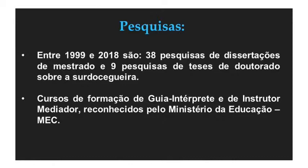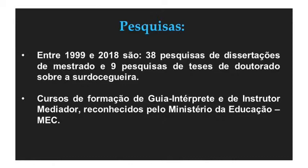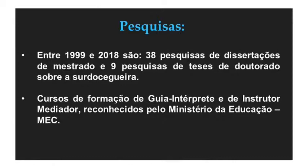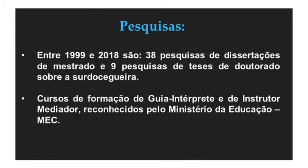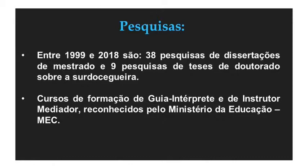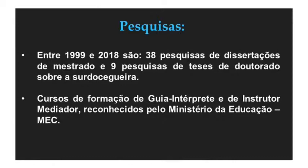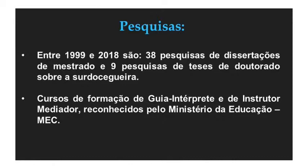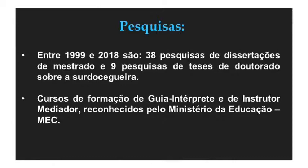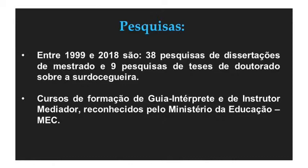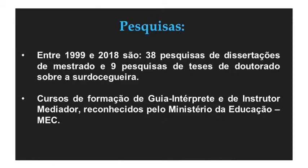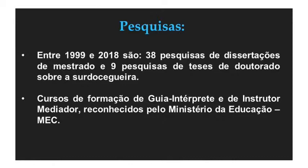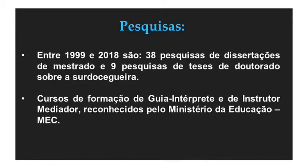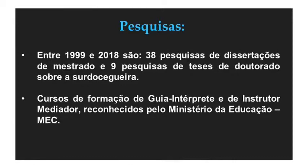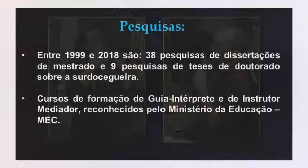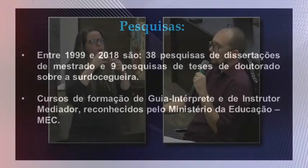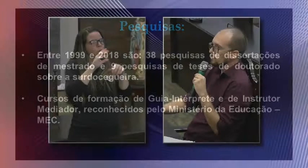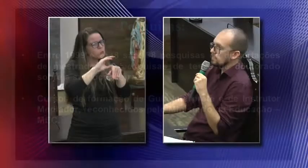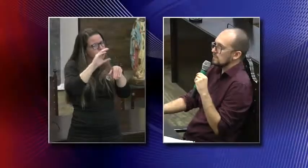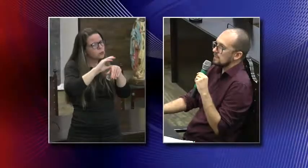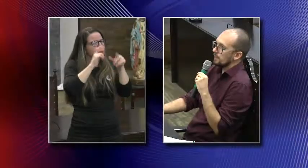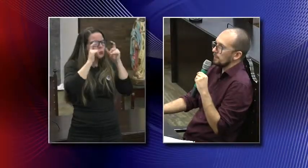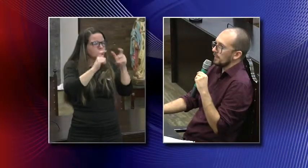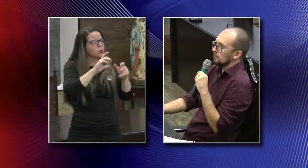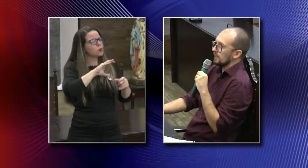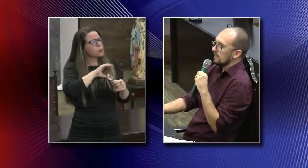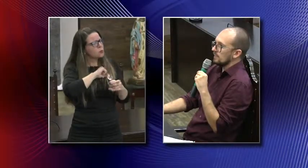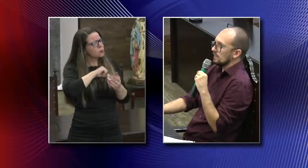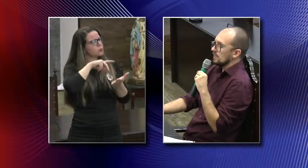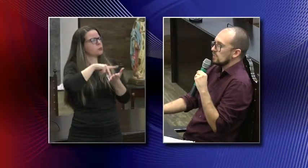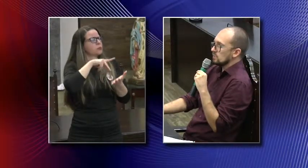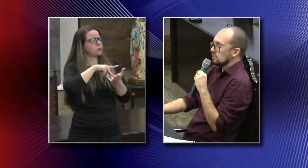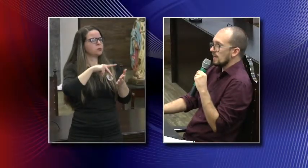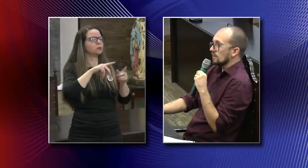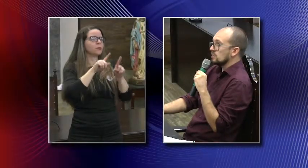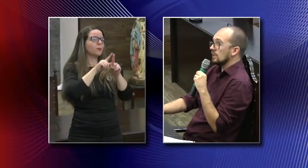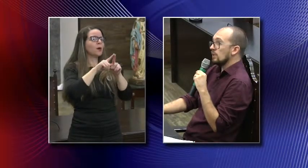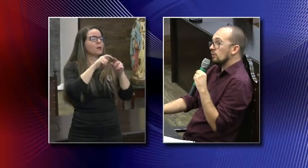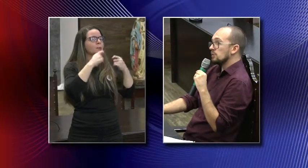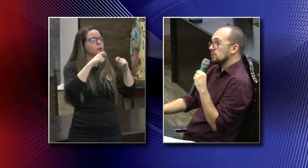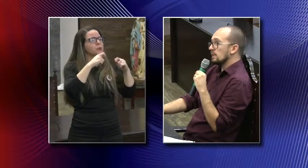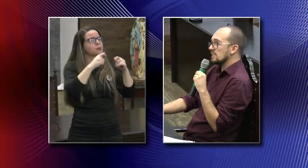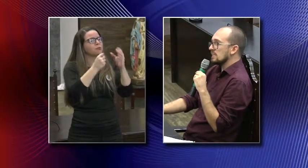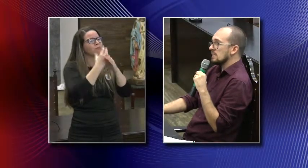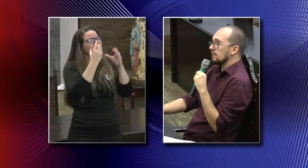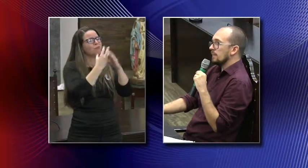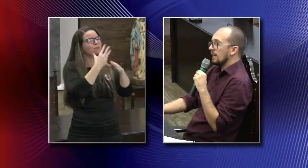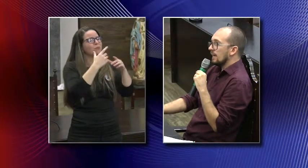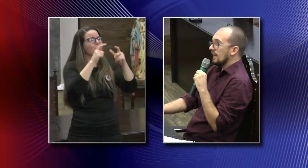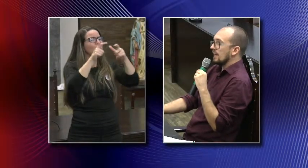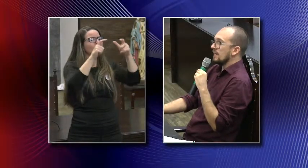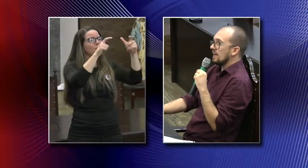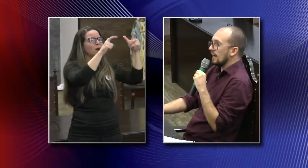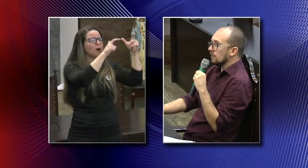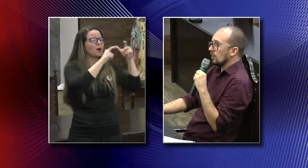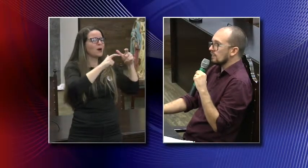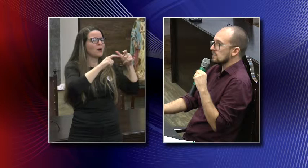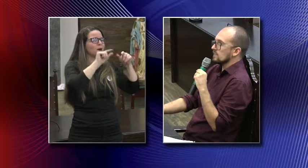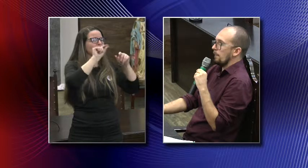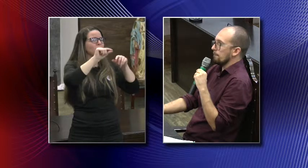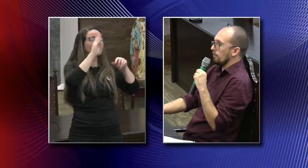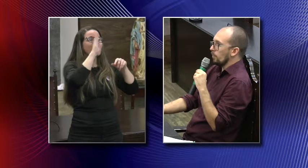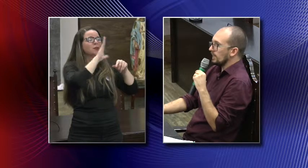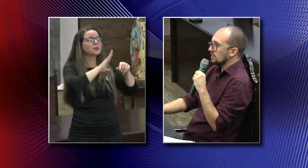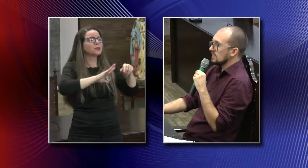tem poucos profissionais se formando, a gente tem poucas pessoas se preparando para atender surdos cegos, e o que a gente precisa é criar